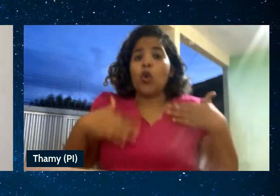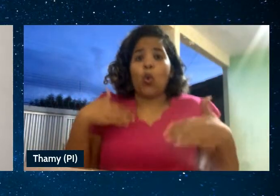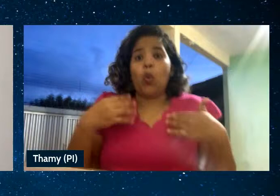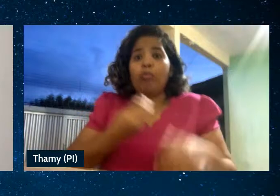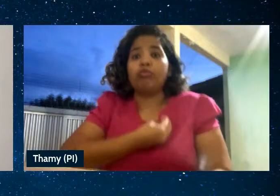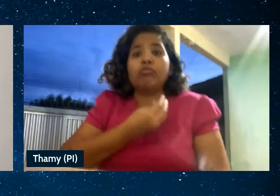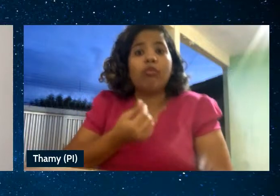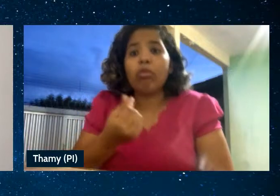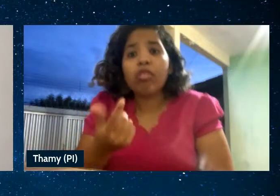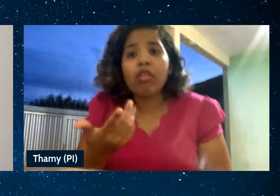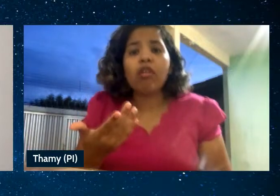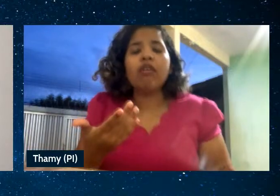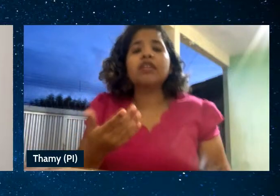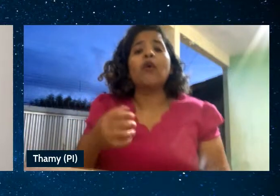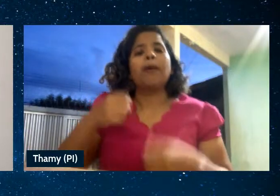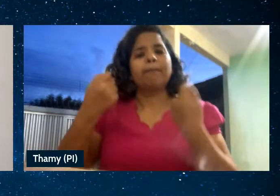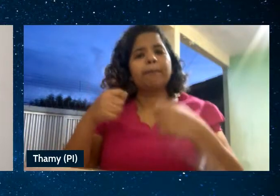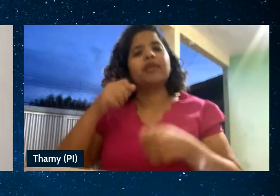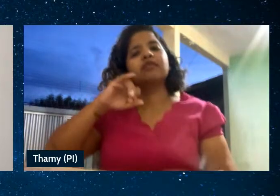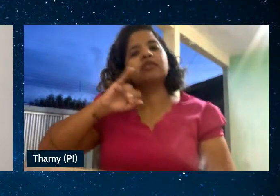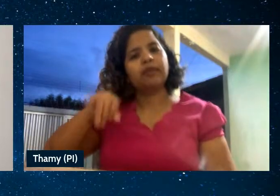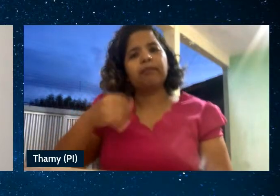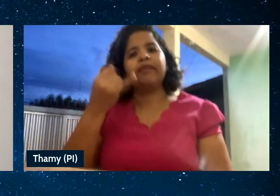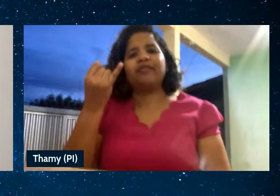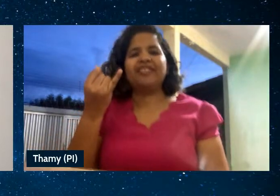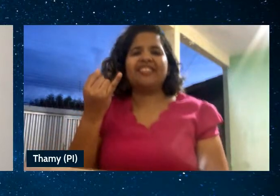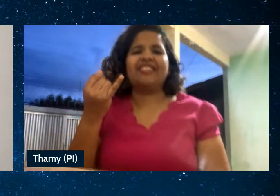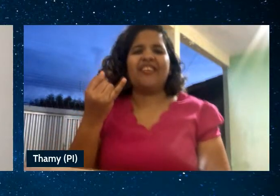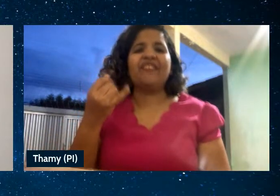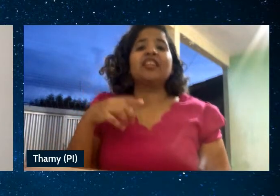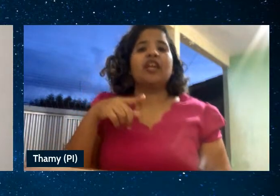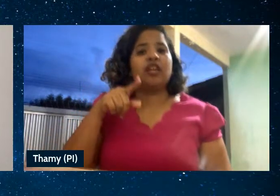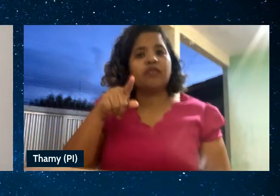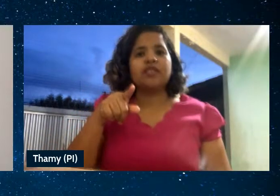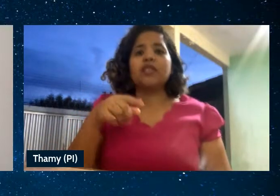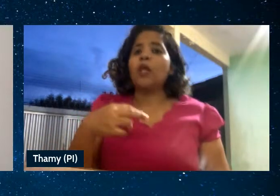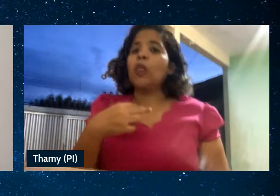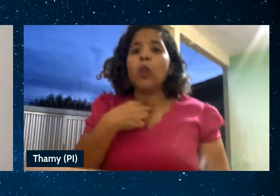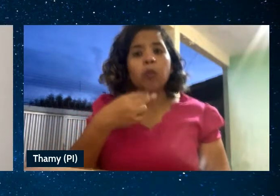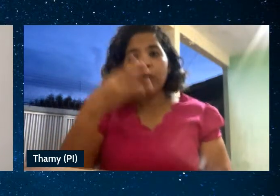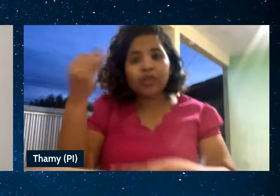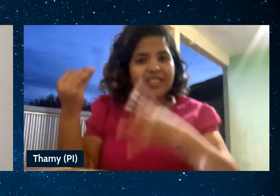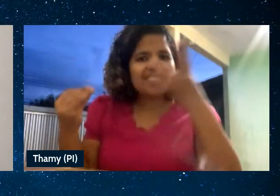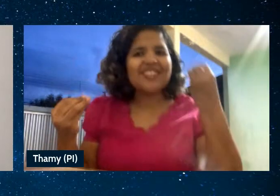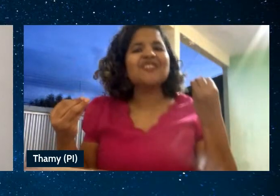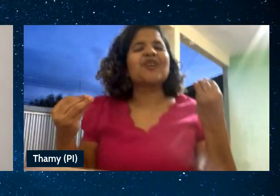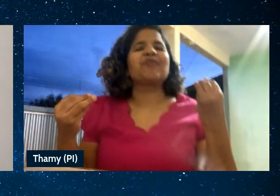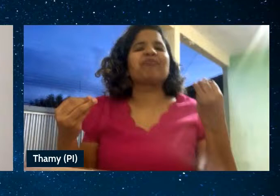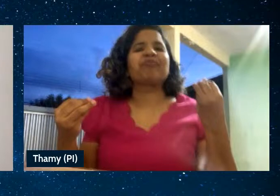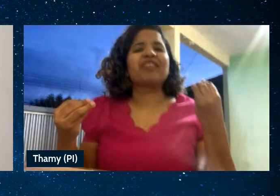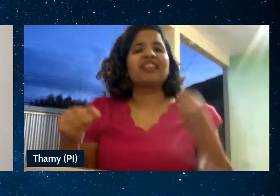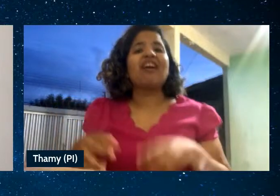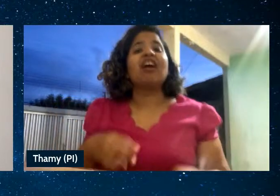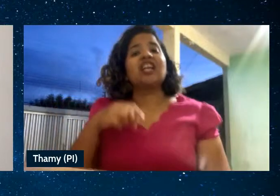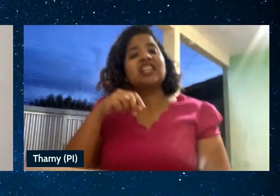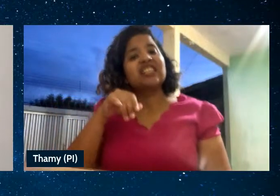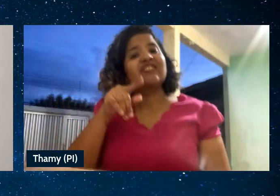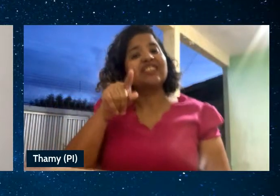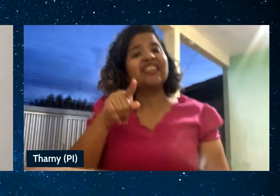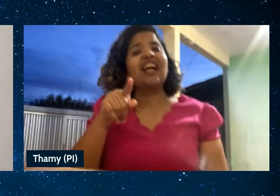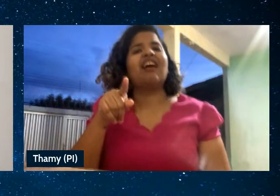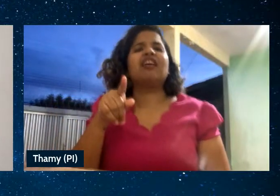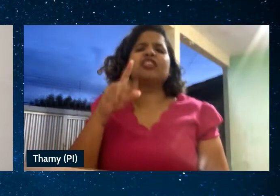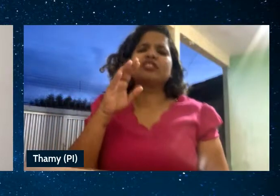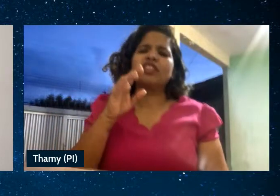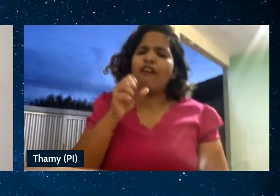flores para que você não esqueça disso Olha só quando você já estiver bem velhinho porque você